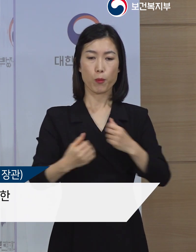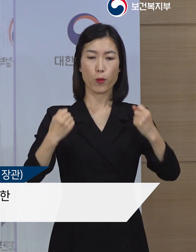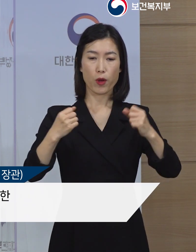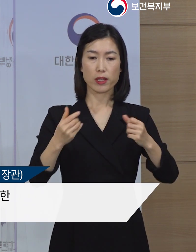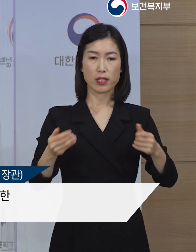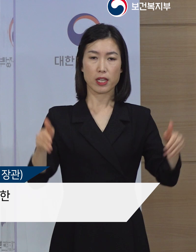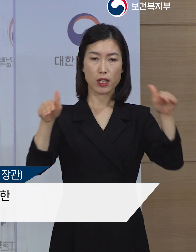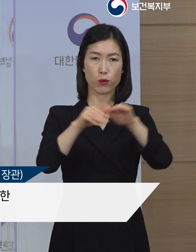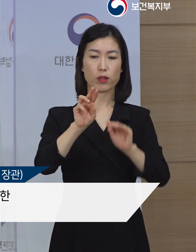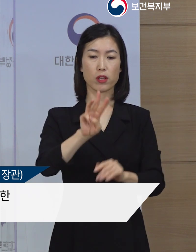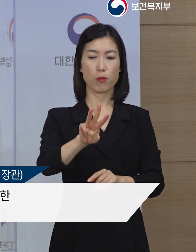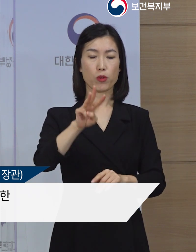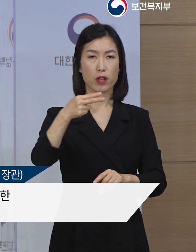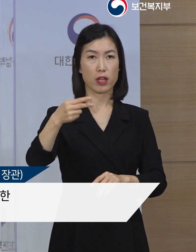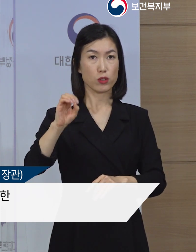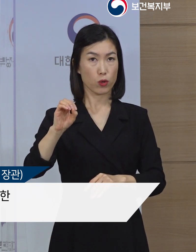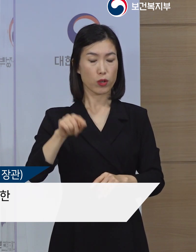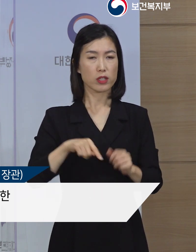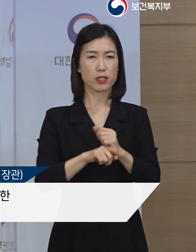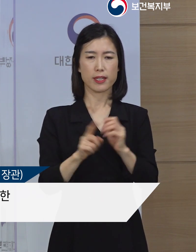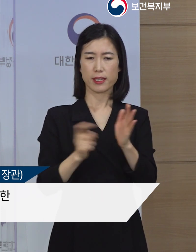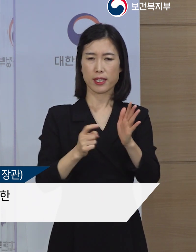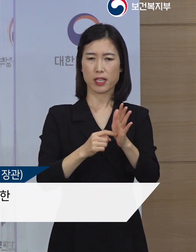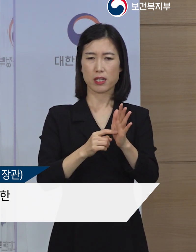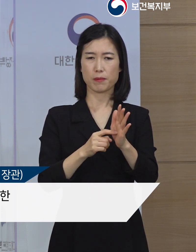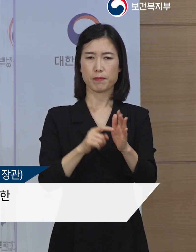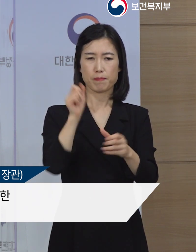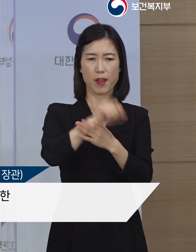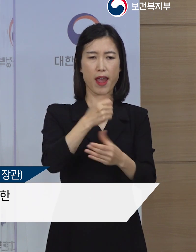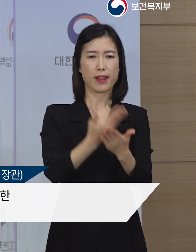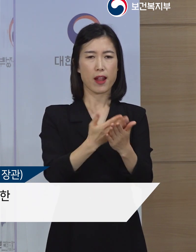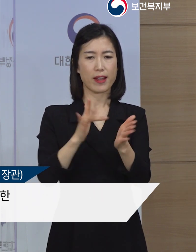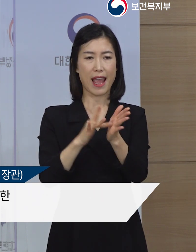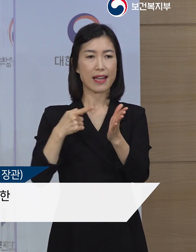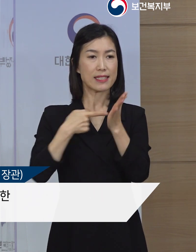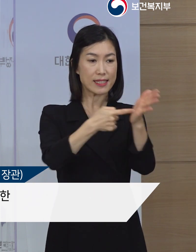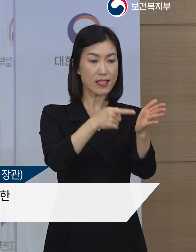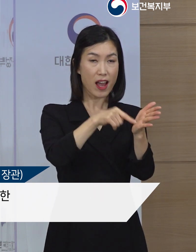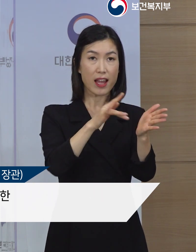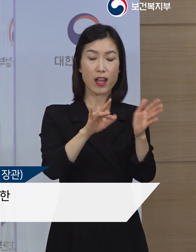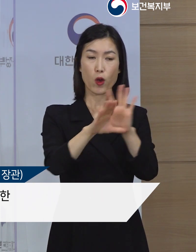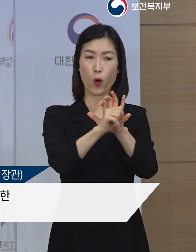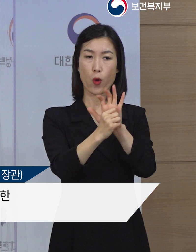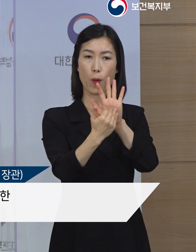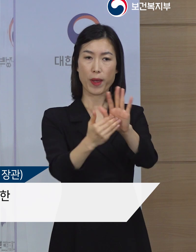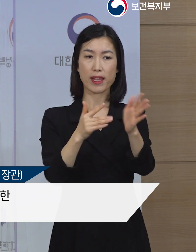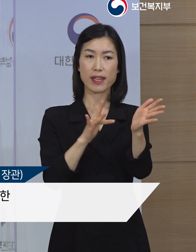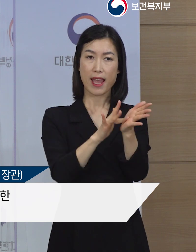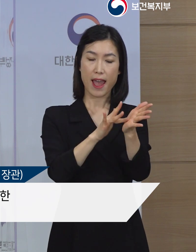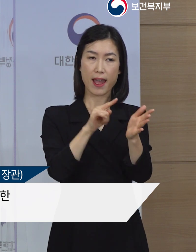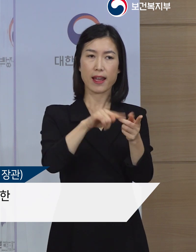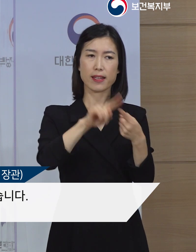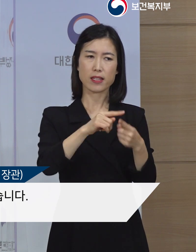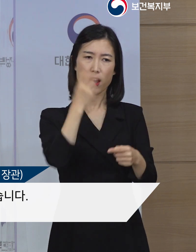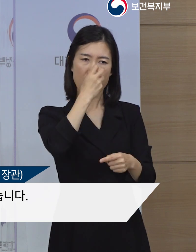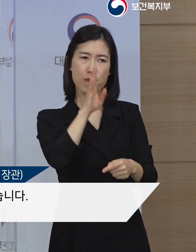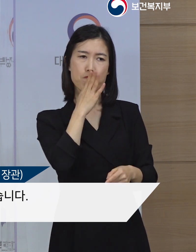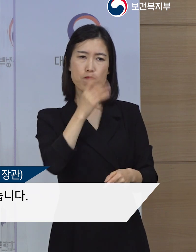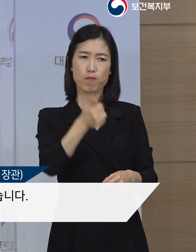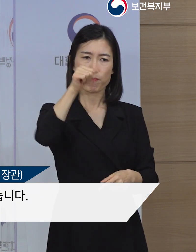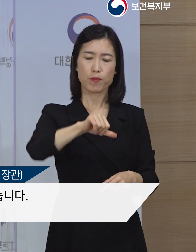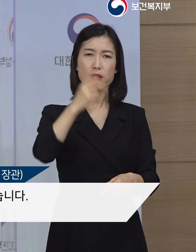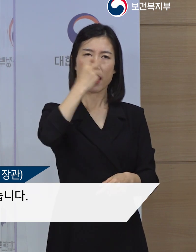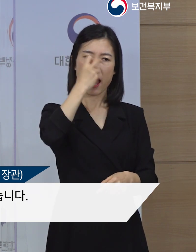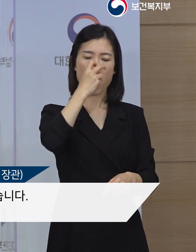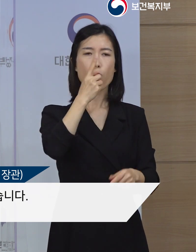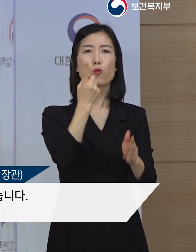세계보건기구 WHO는 긴급 사용 승인을 신청한 코로나19 백신의 품질 인정과 심사를 위해